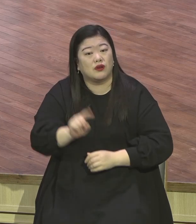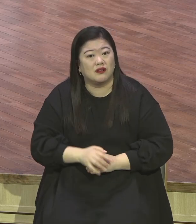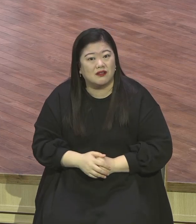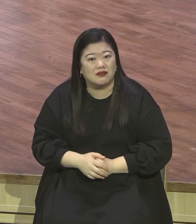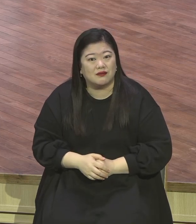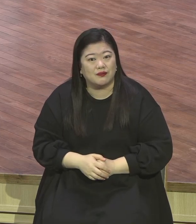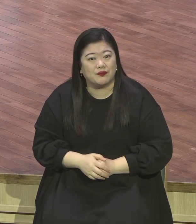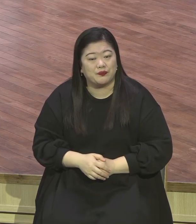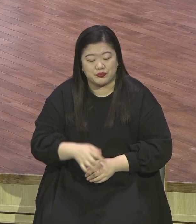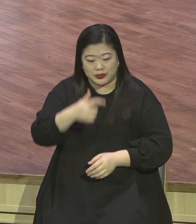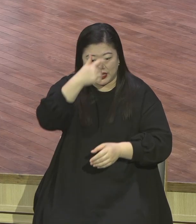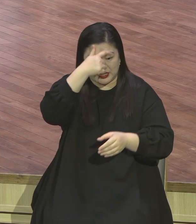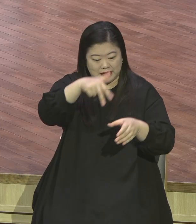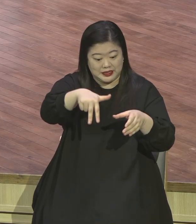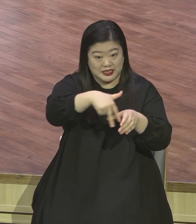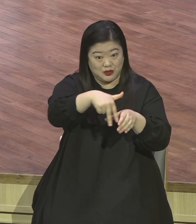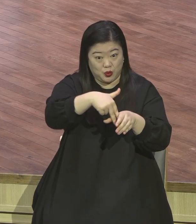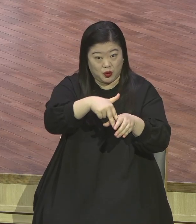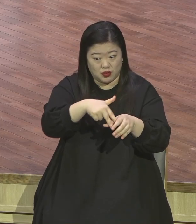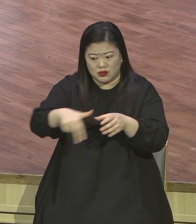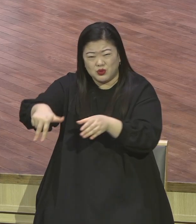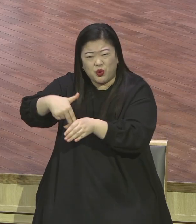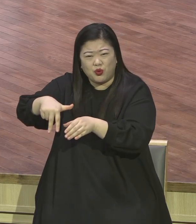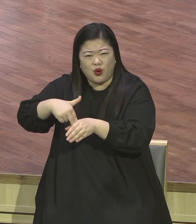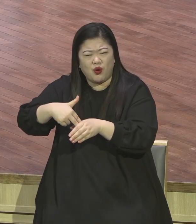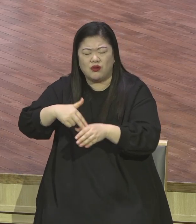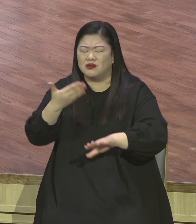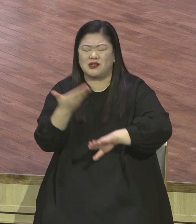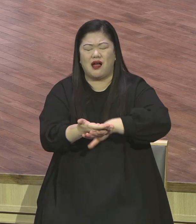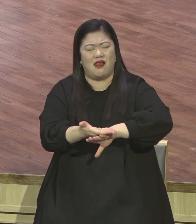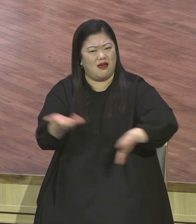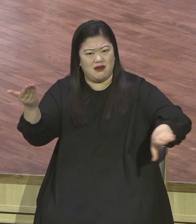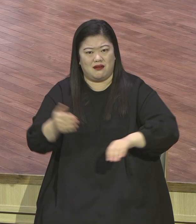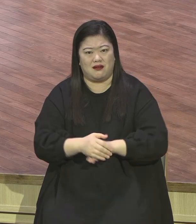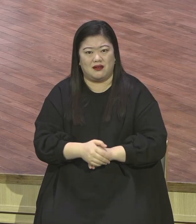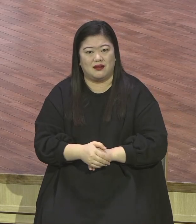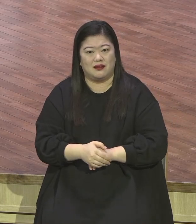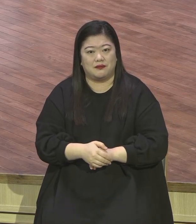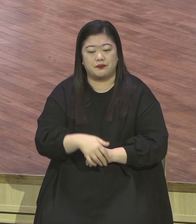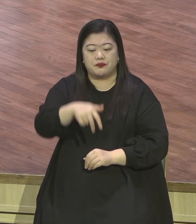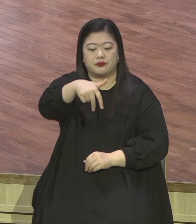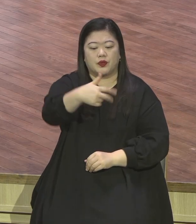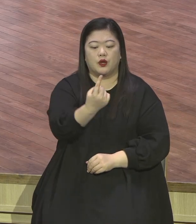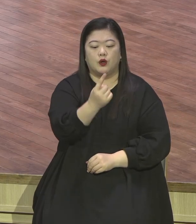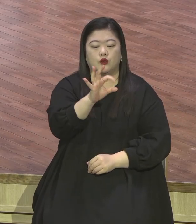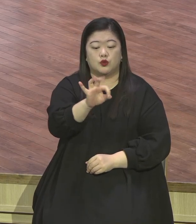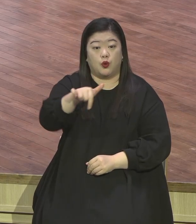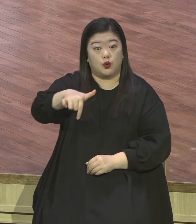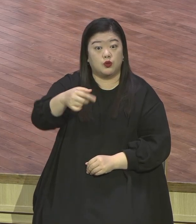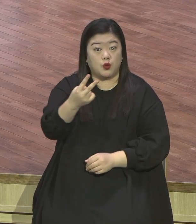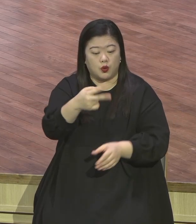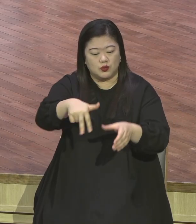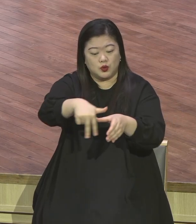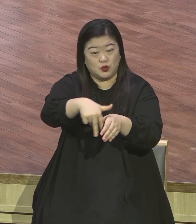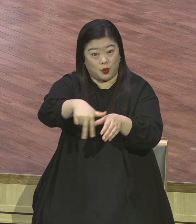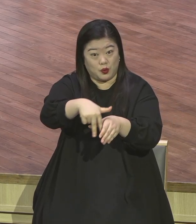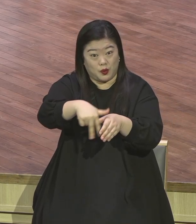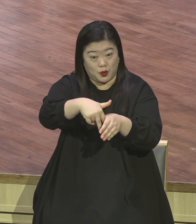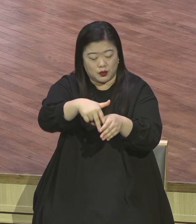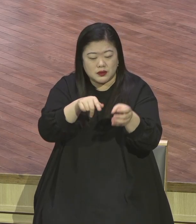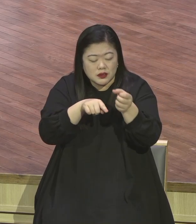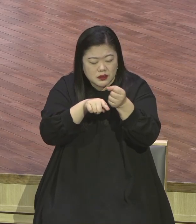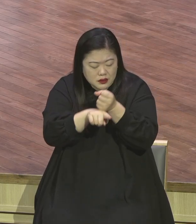생각하면 안 돼요. 종교라는 원 뜻을 아셔야 돼요. 원어적으로 보면 종교는 귀신을 생긴다는